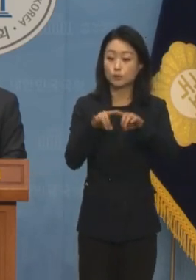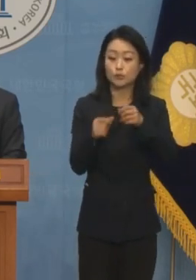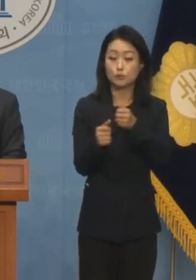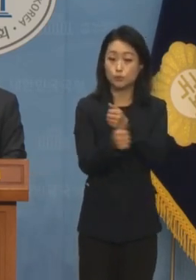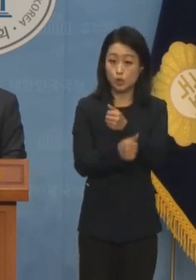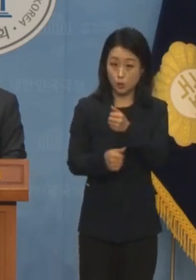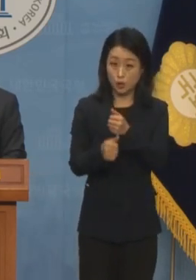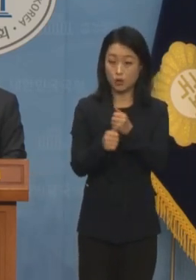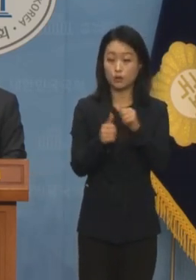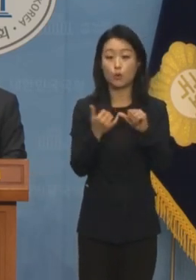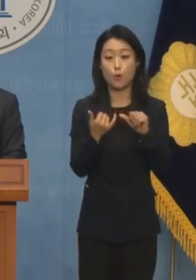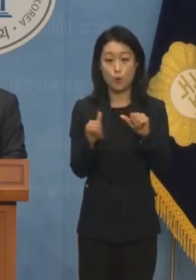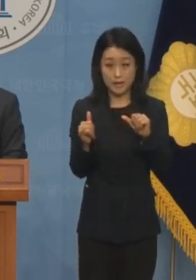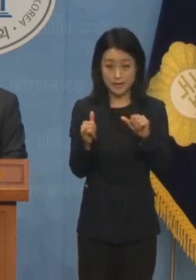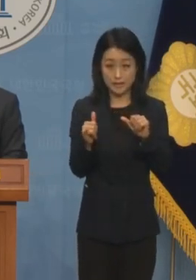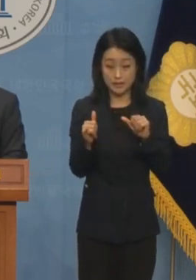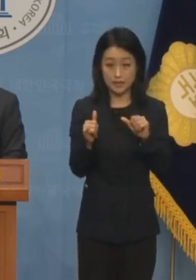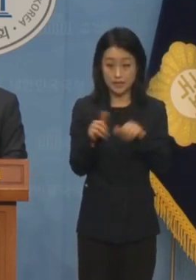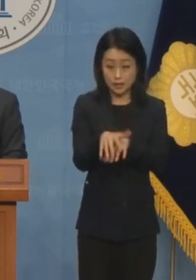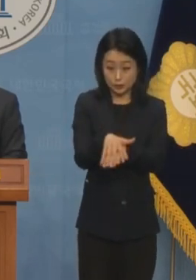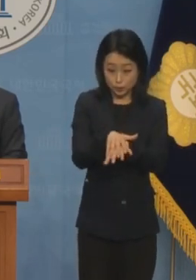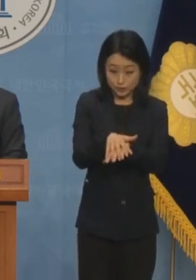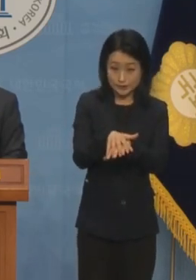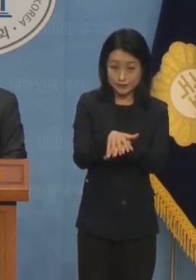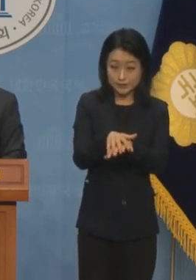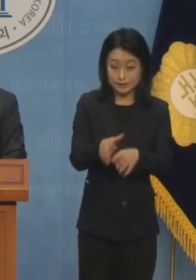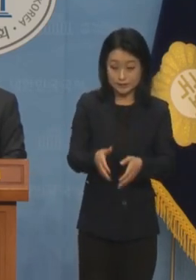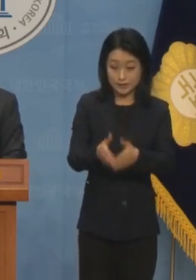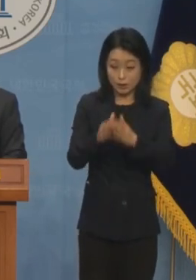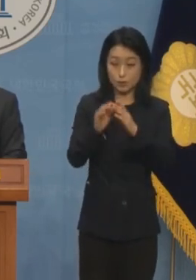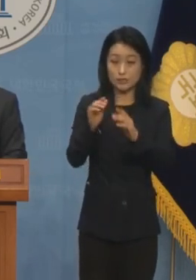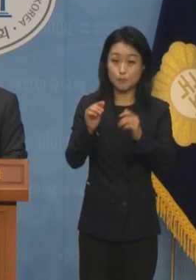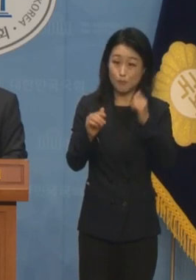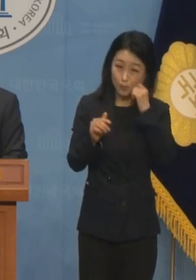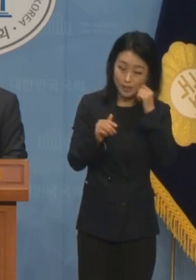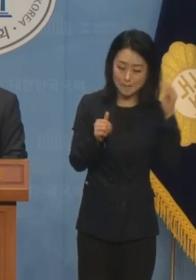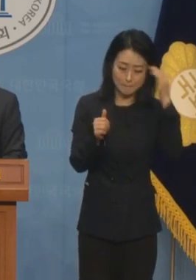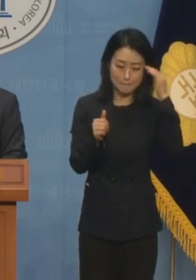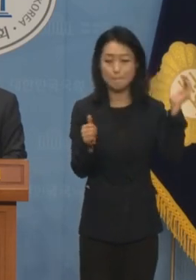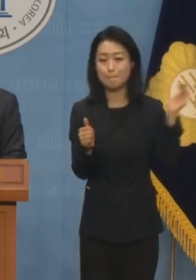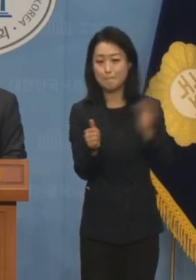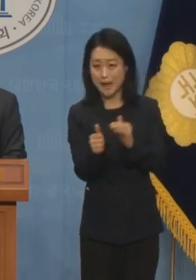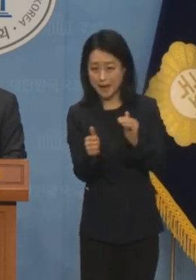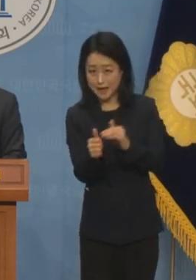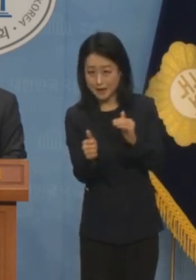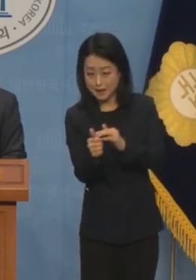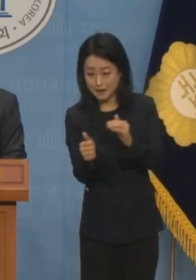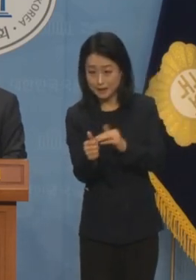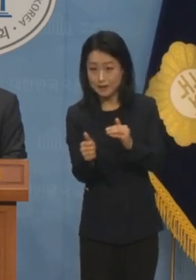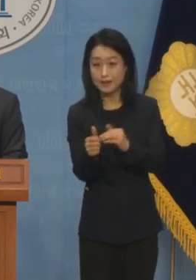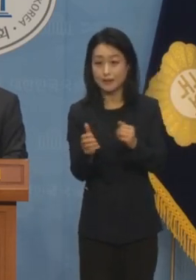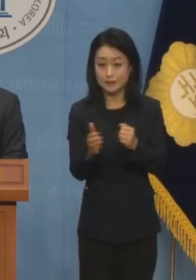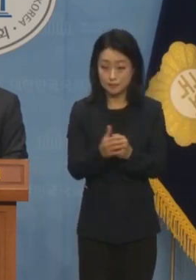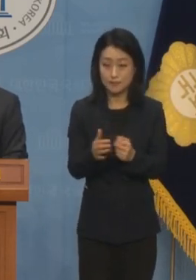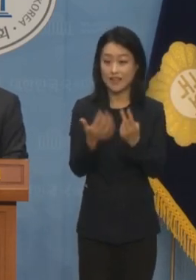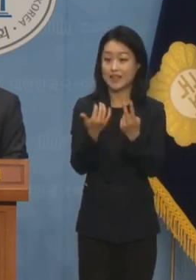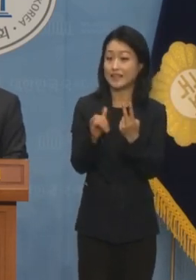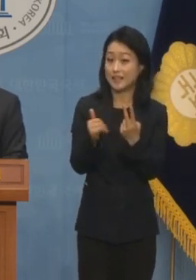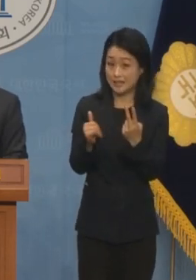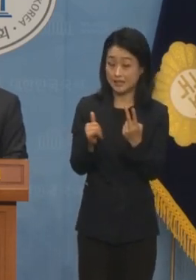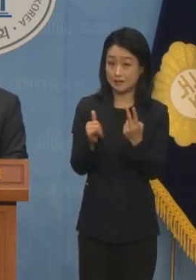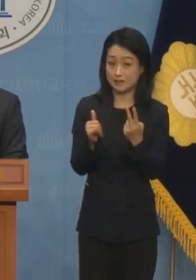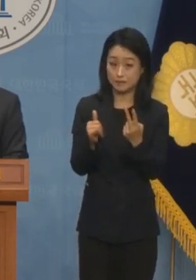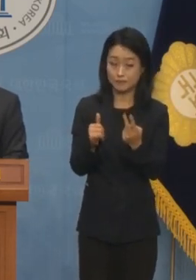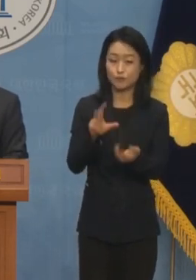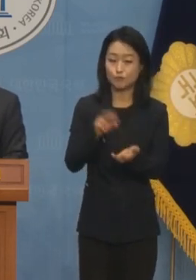방통위원회 5인 구성을 방해해온 셈이므로 2인 체제의 위법성을 문제삼아 탄핵소추를